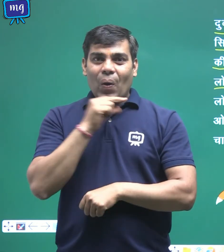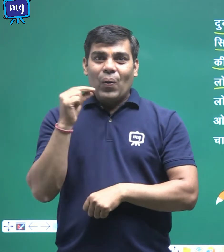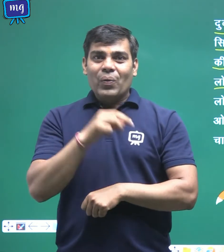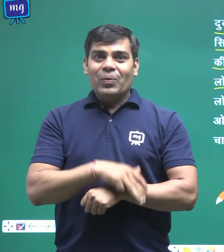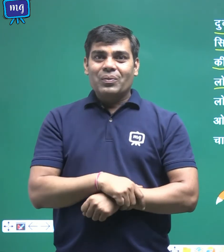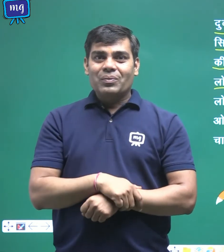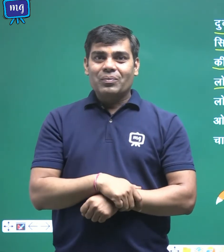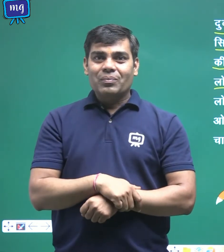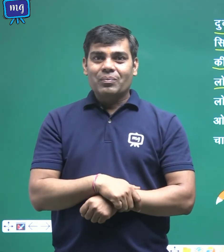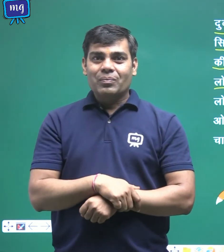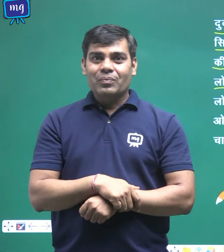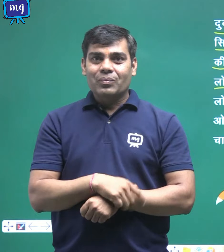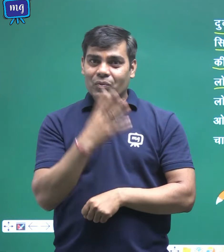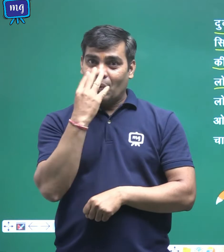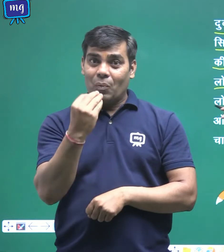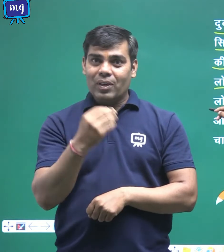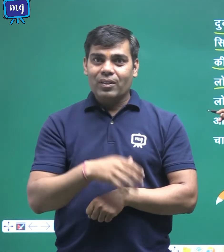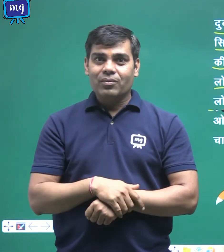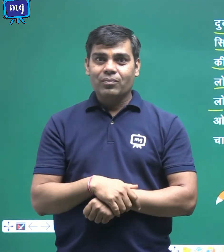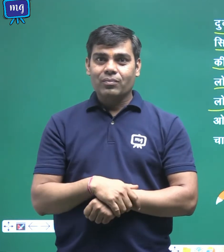और लोमड़ी